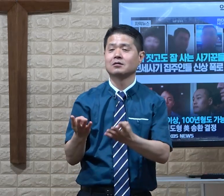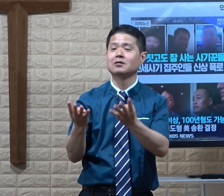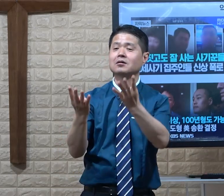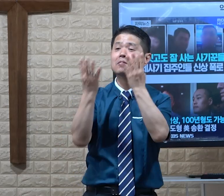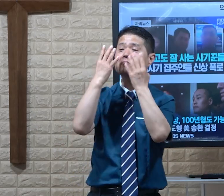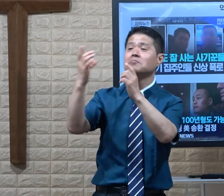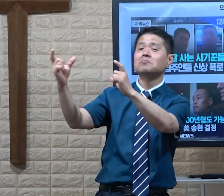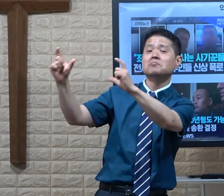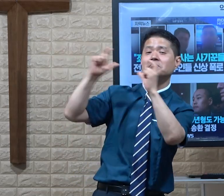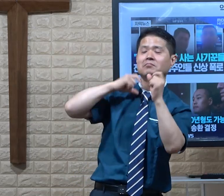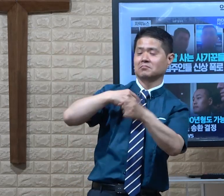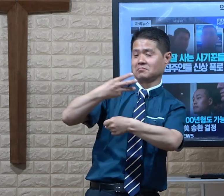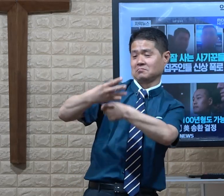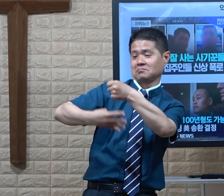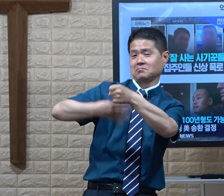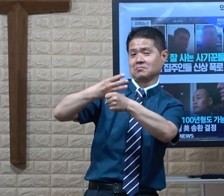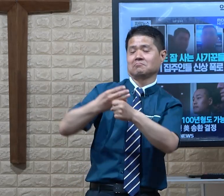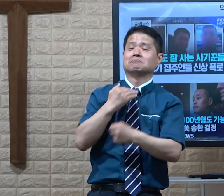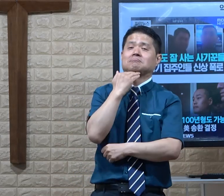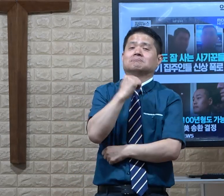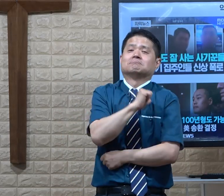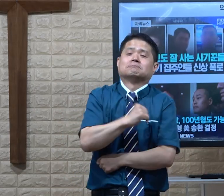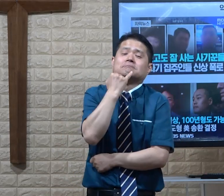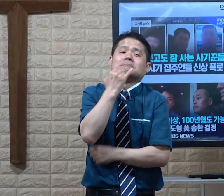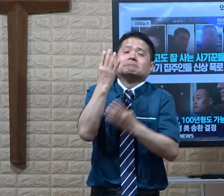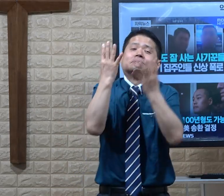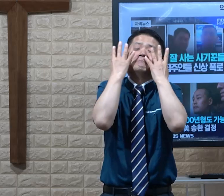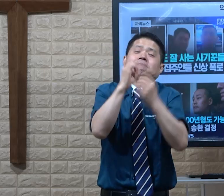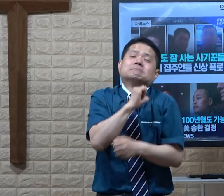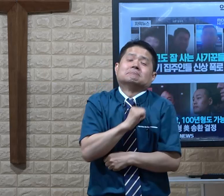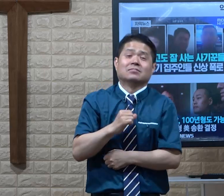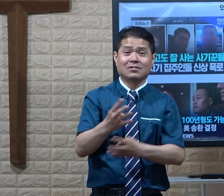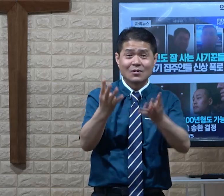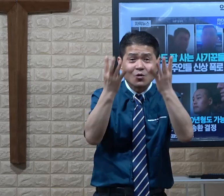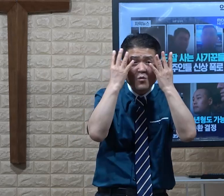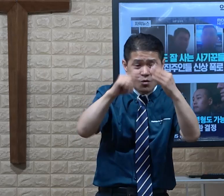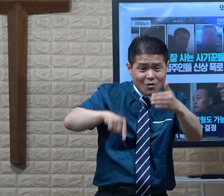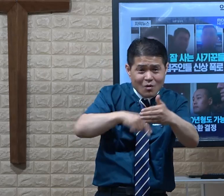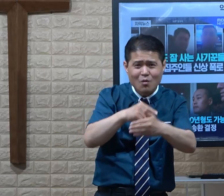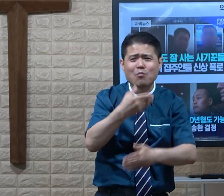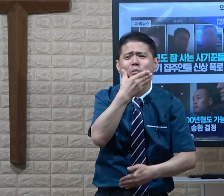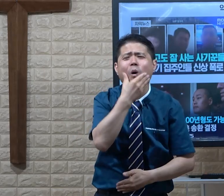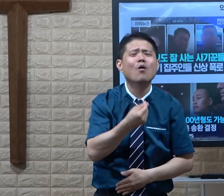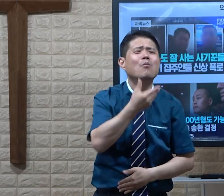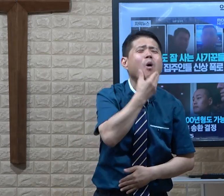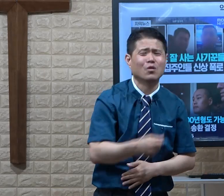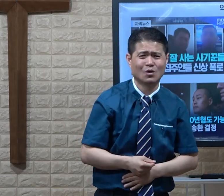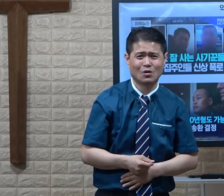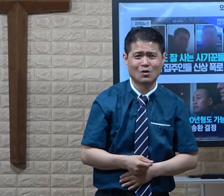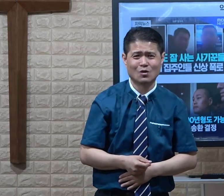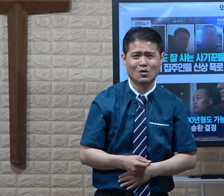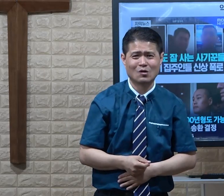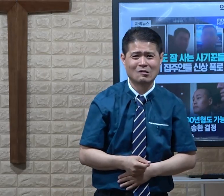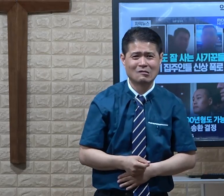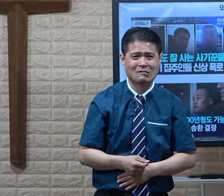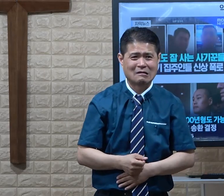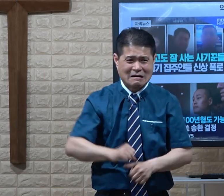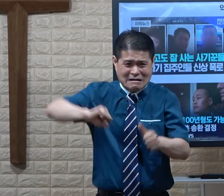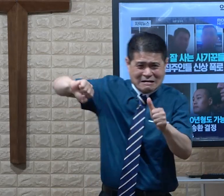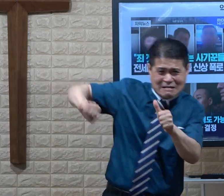돈을 묻고 3, 4년만 살면 괜찮다라는 그런 안일한 인식이 비롯된